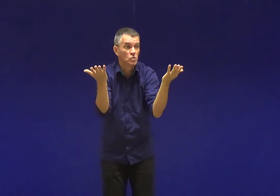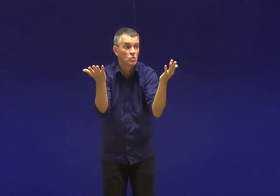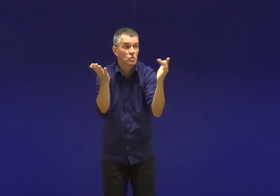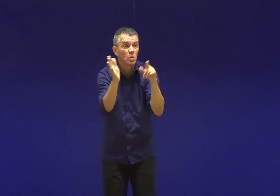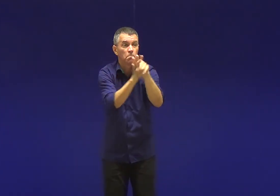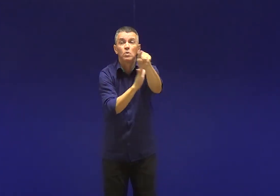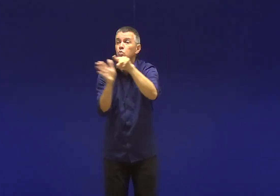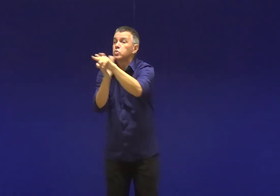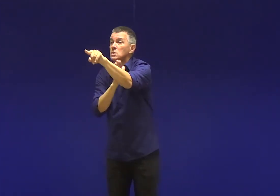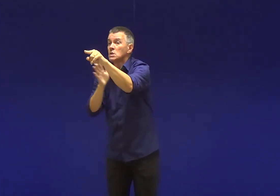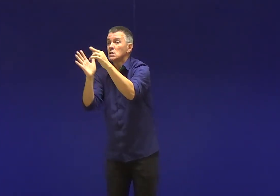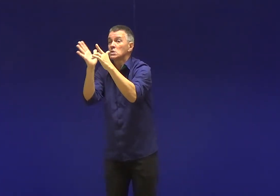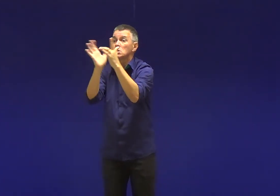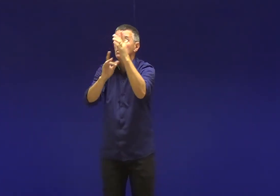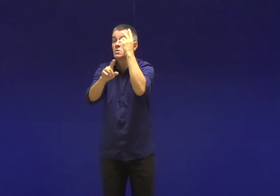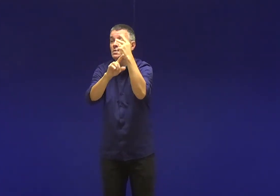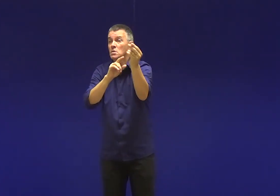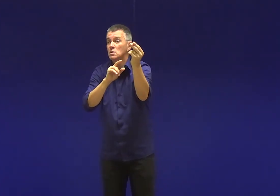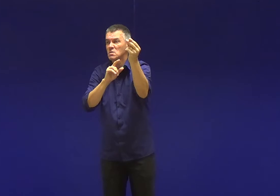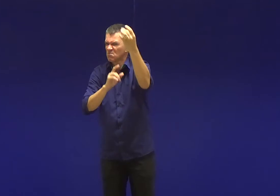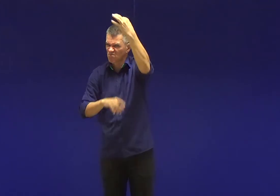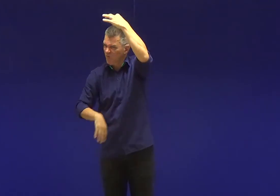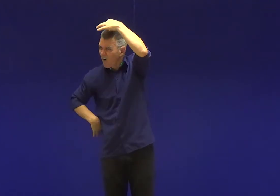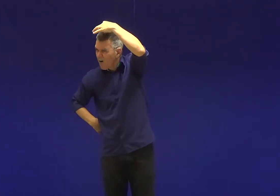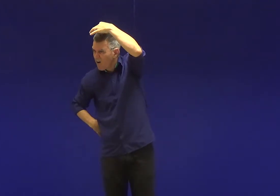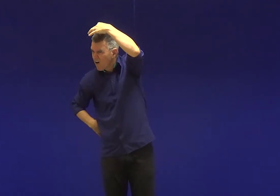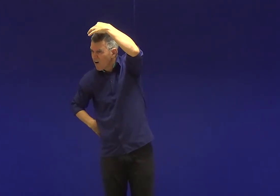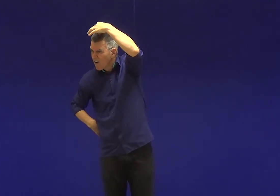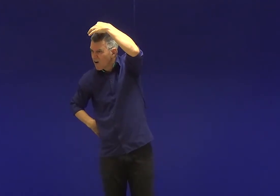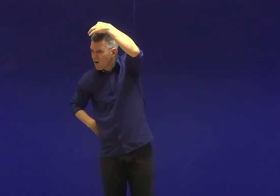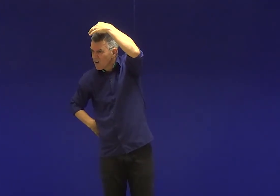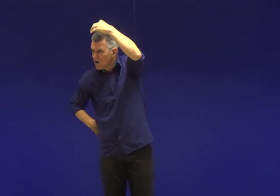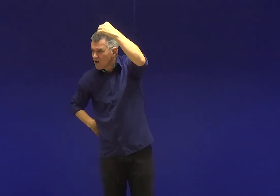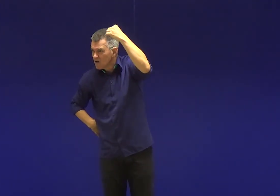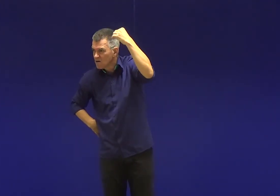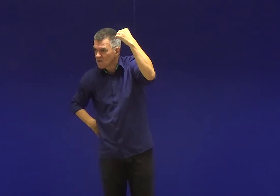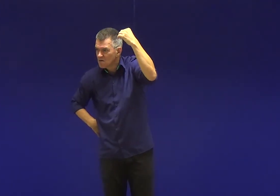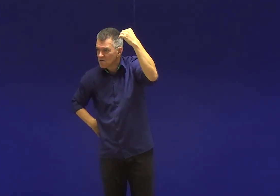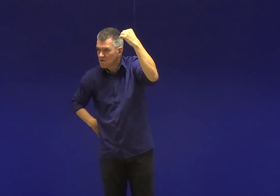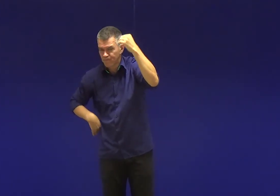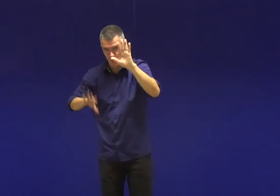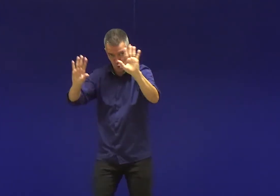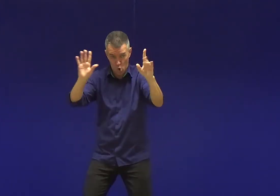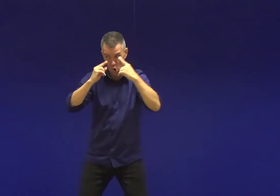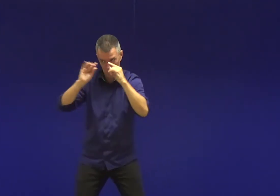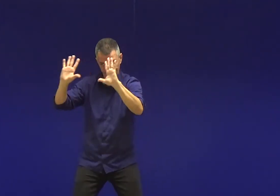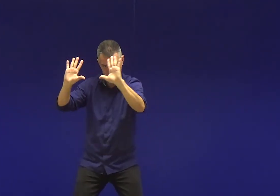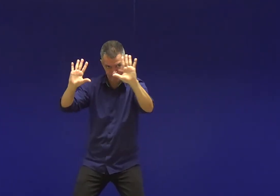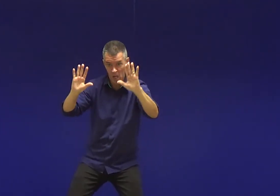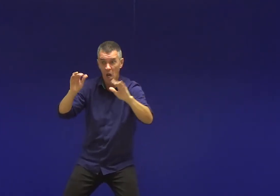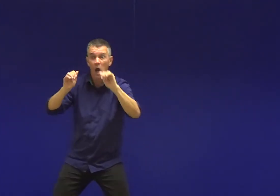Como que Jesus venceu a tentação? Como que ele conseguiu vencer o pecado? Através do Espírito? Não, olha só, olha